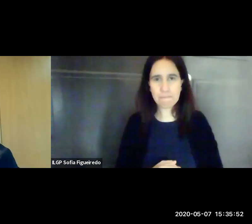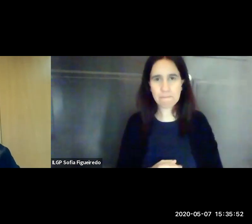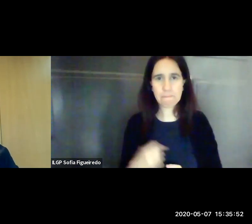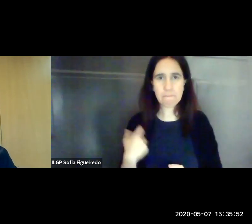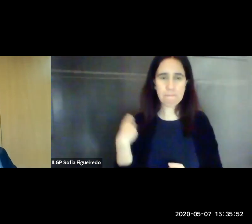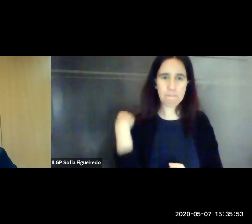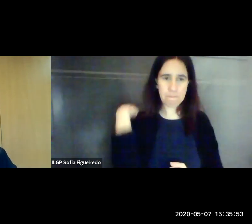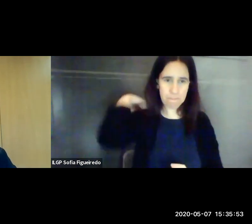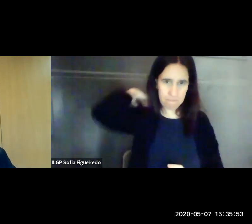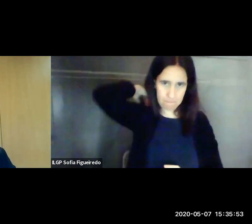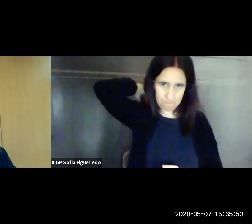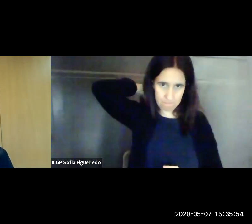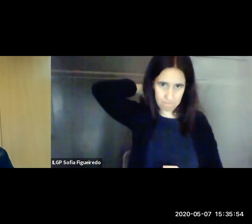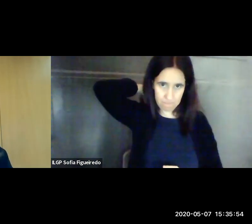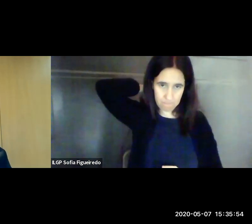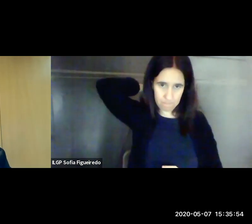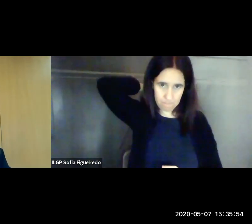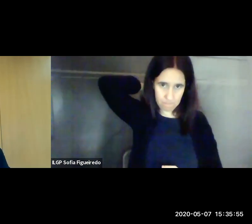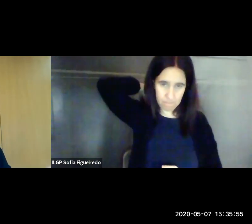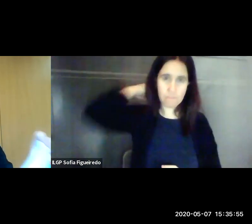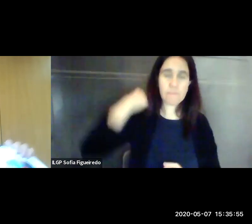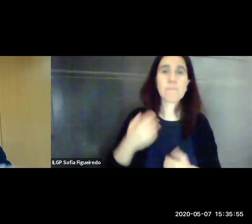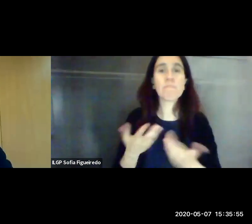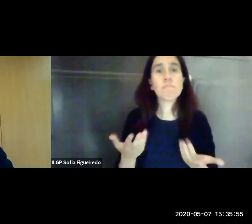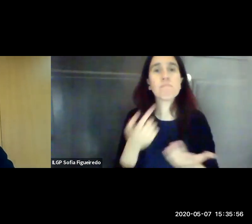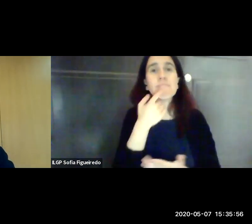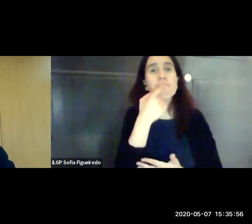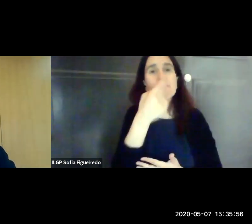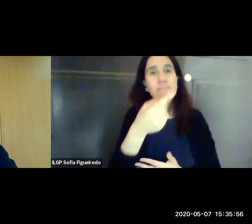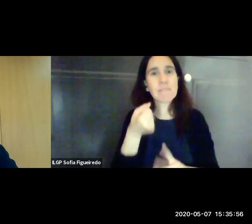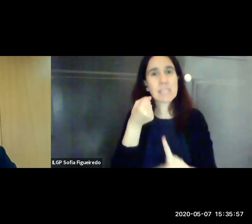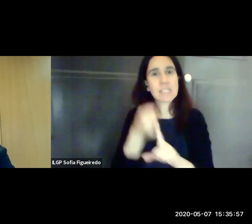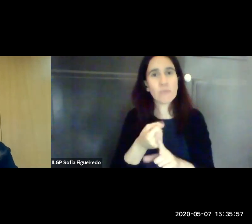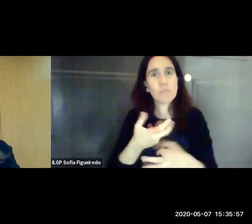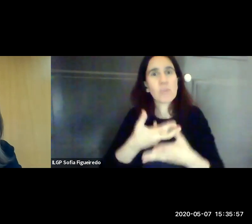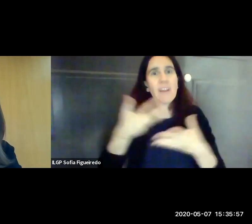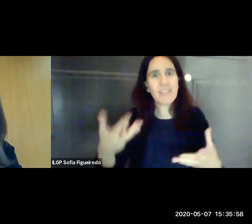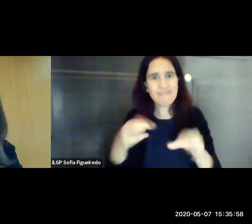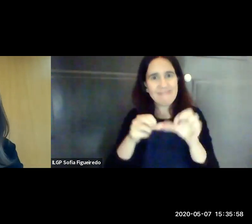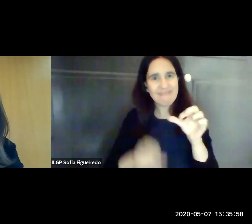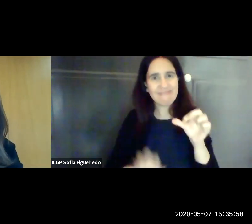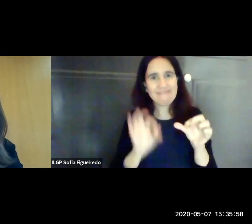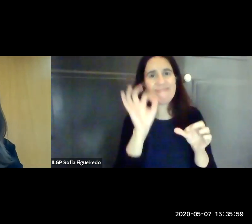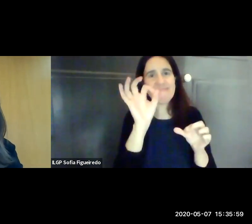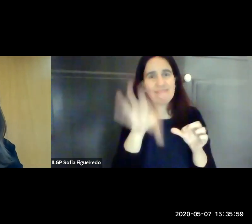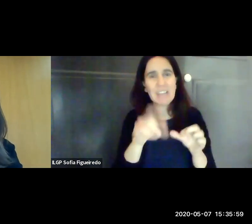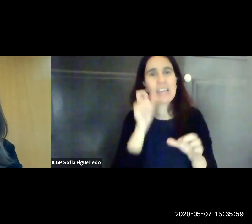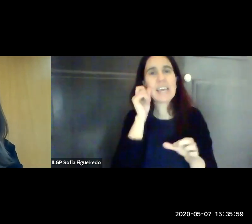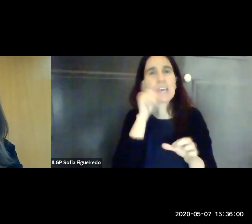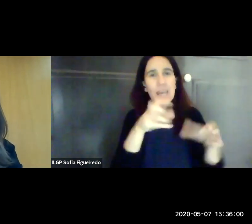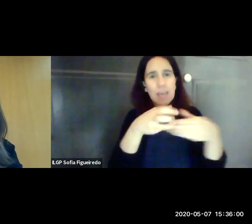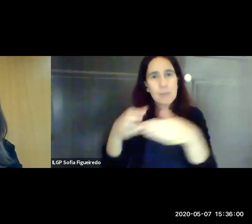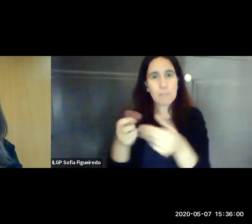Portanto, eu diria que deixava-vos aqui um grande desafio para quem tem a responsabilidade de gerir